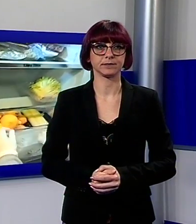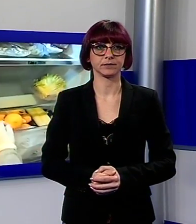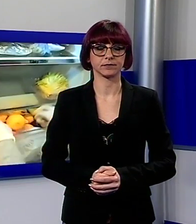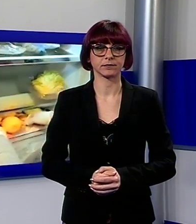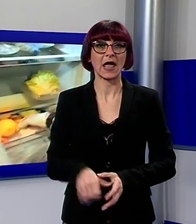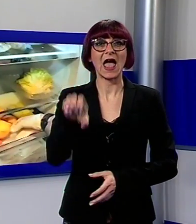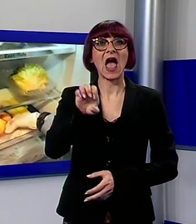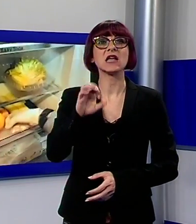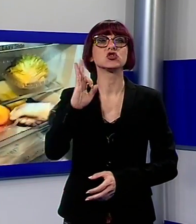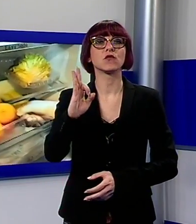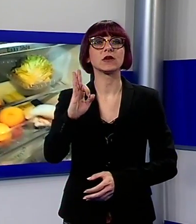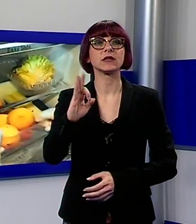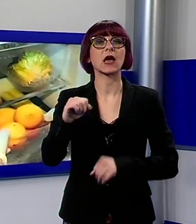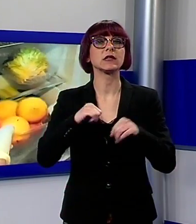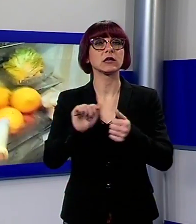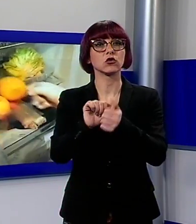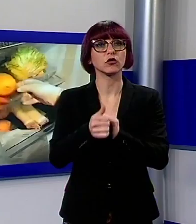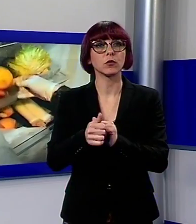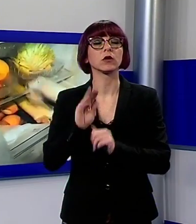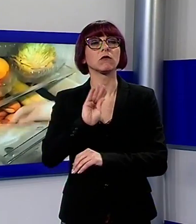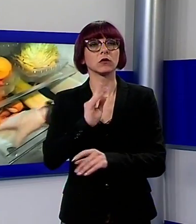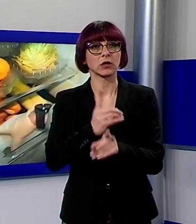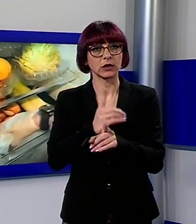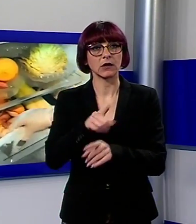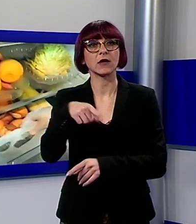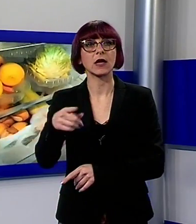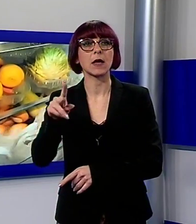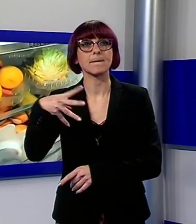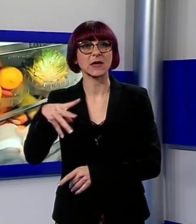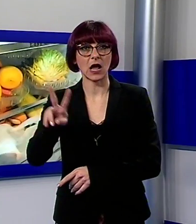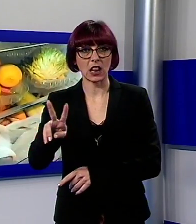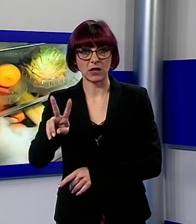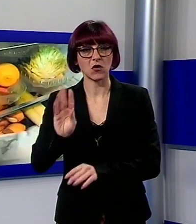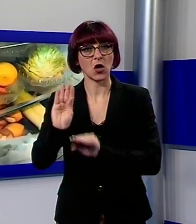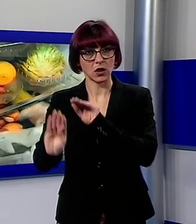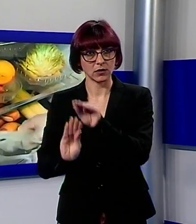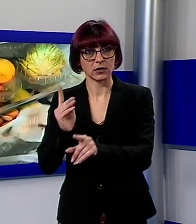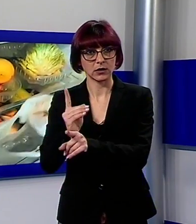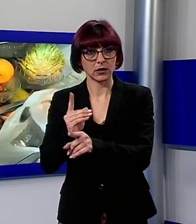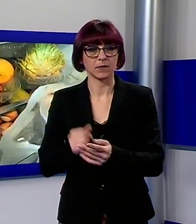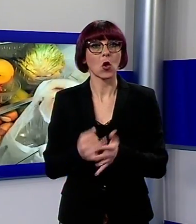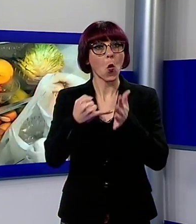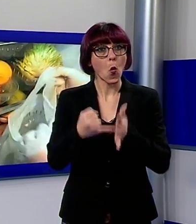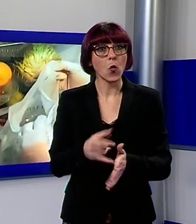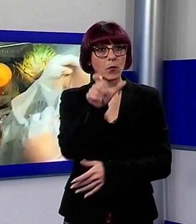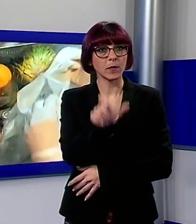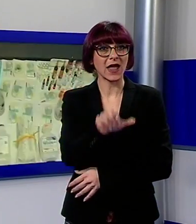direttore sportivo, e Michele Viola, preparatore atletico della squadra. Infine Andrea Bianchi, farmacista che secondo gli